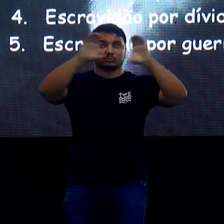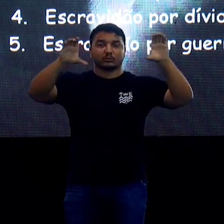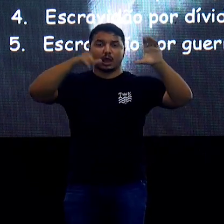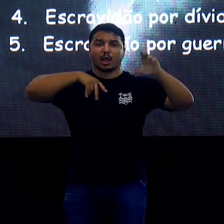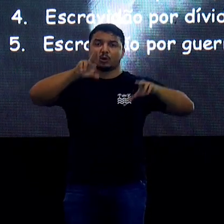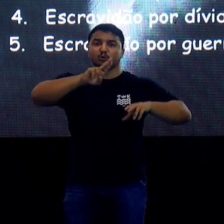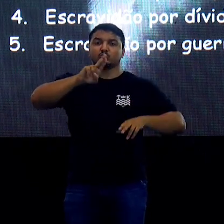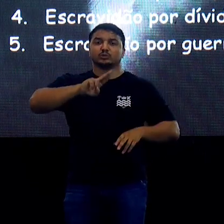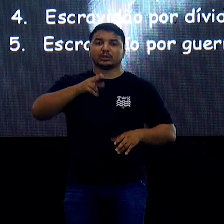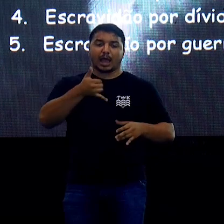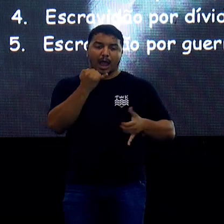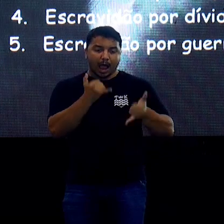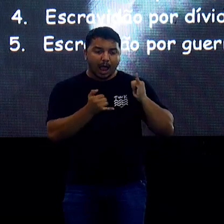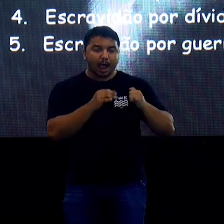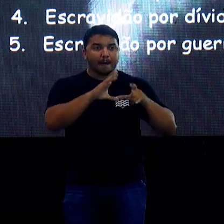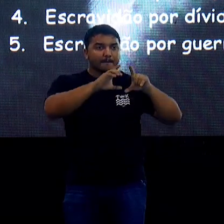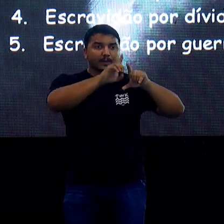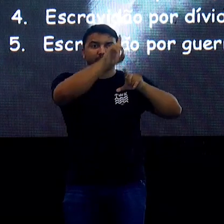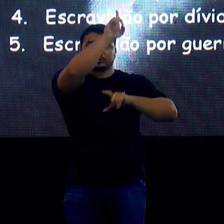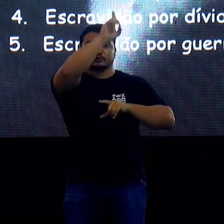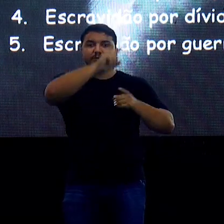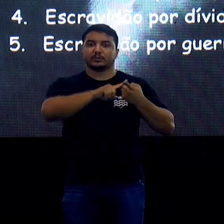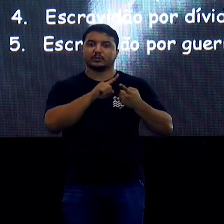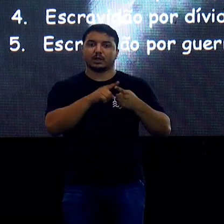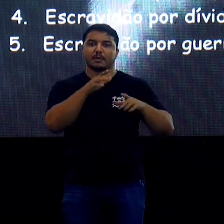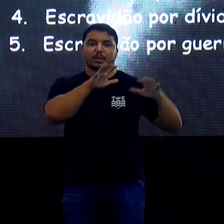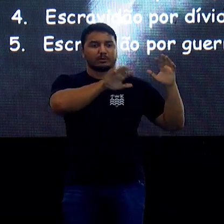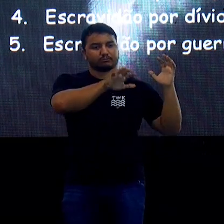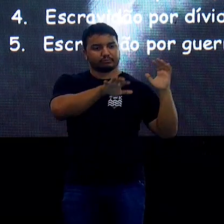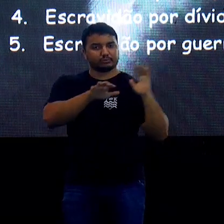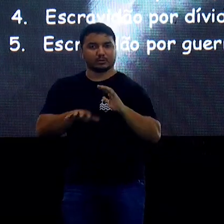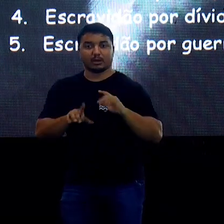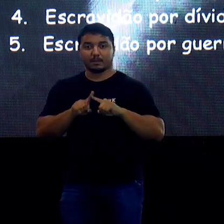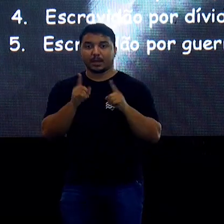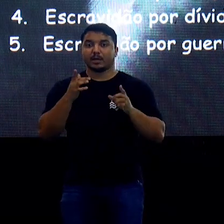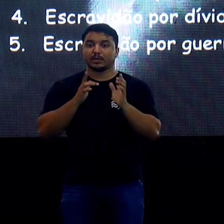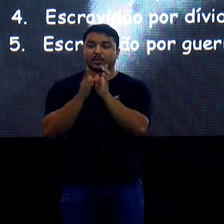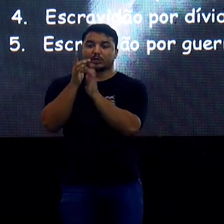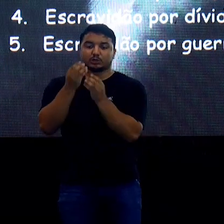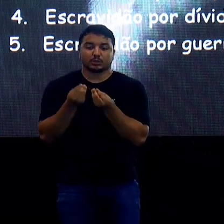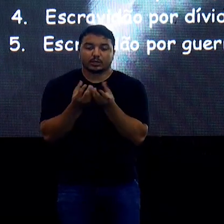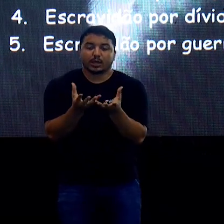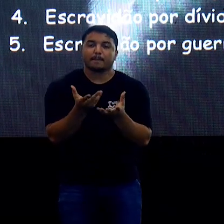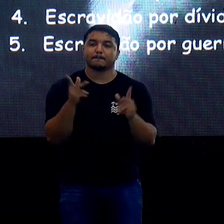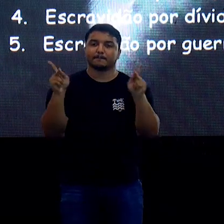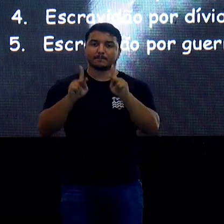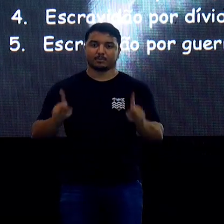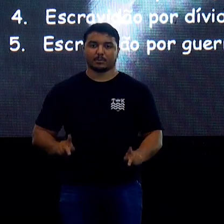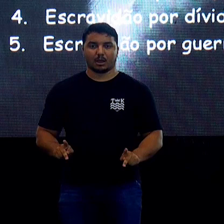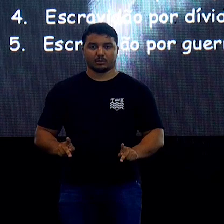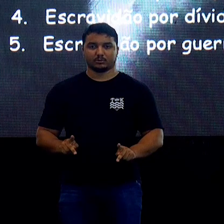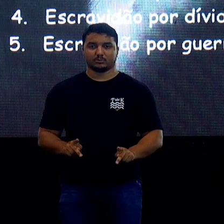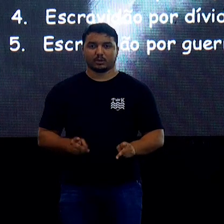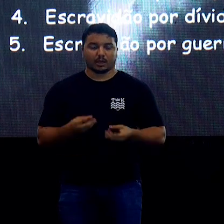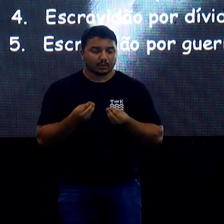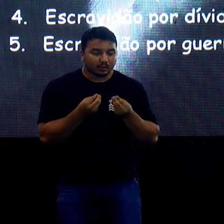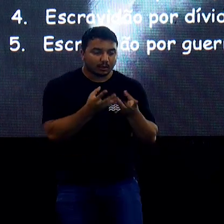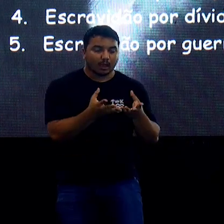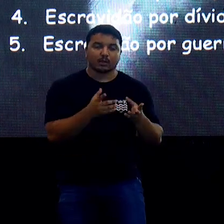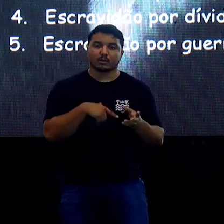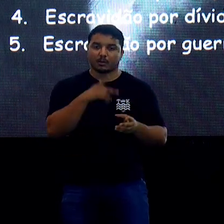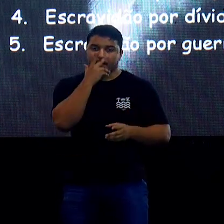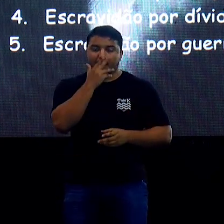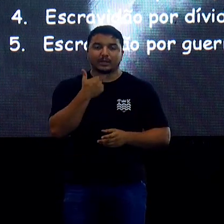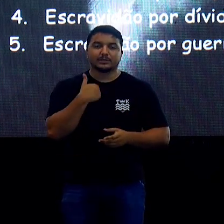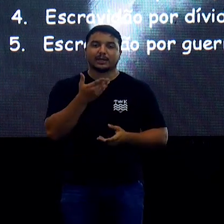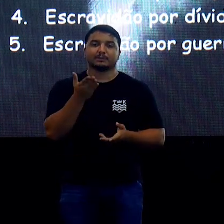armas divinas e exércitos celestiais. Aí Cristo ofereceu a paz, ofereceu a outra